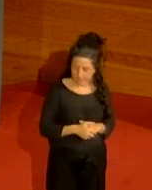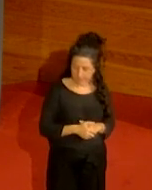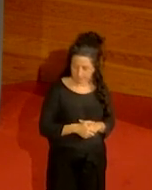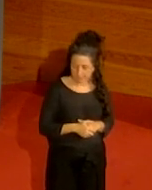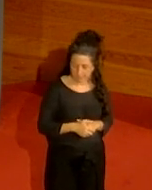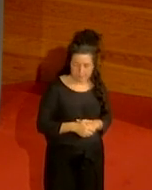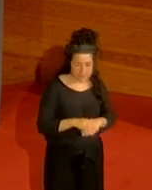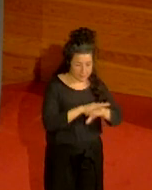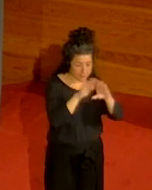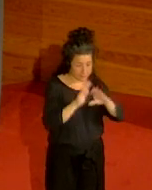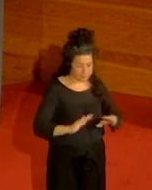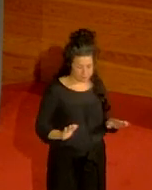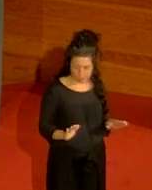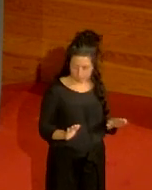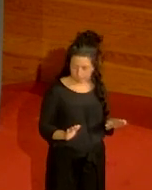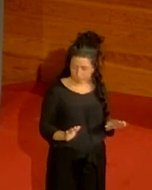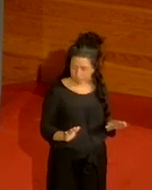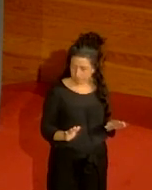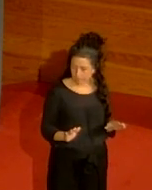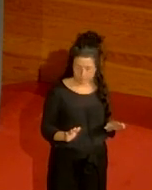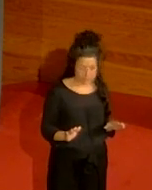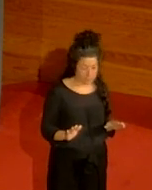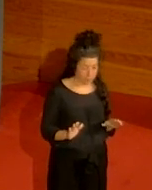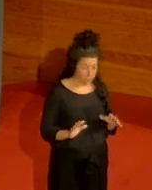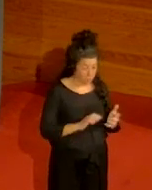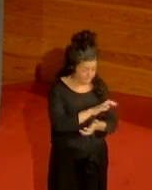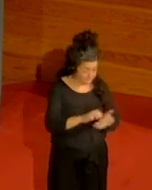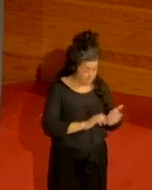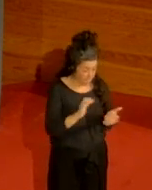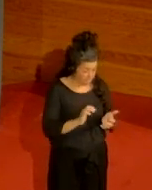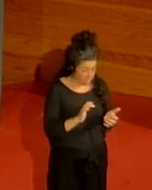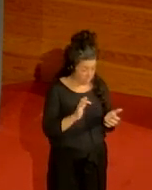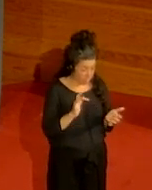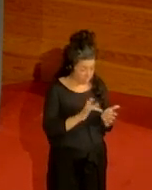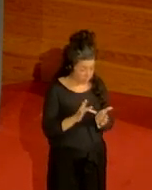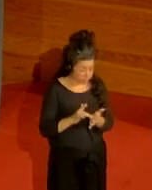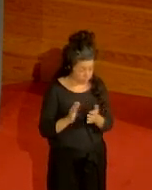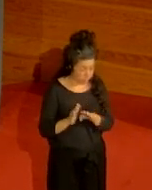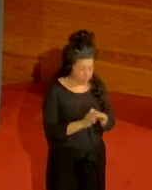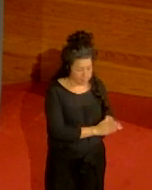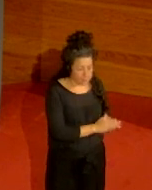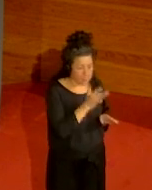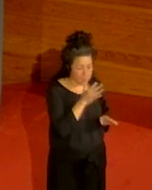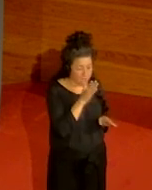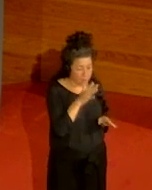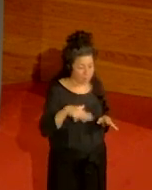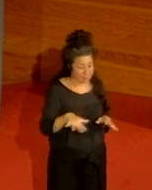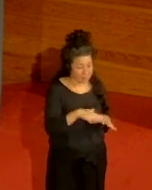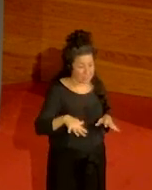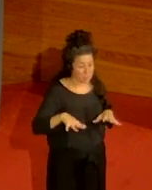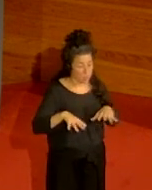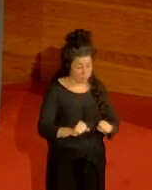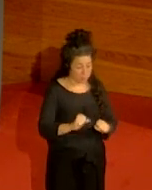y ya para acabar simplemente aparte de estos episodios de violencia pues lo que ocurre ahora mismo en cisjordania que es como territorio ocupado